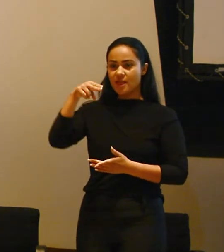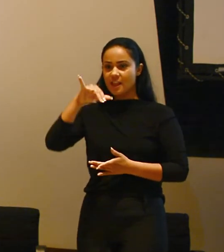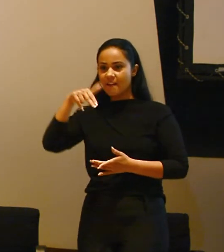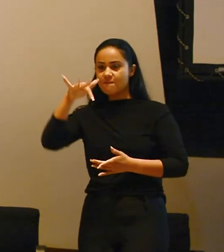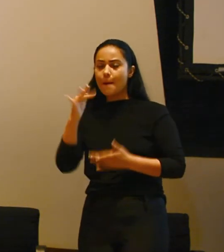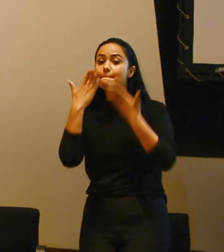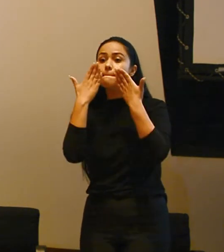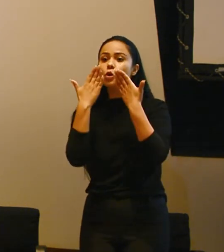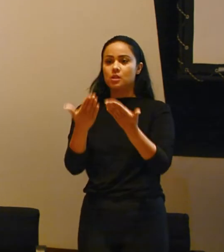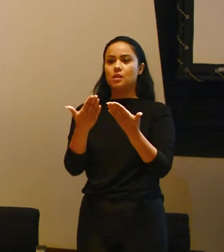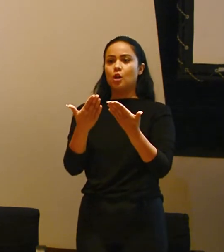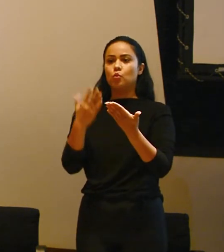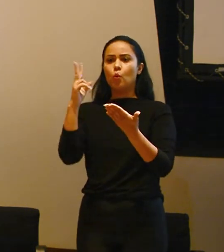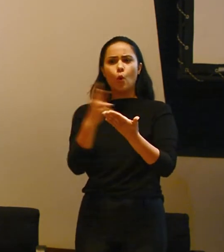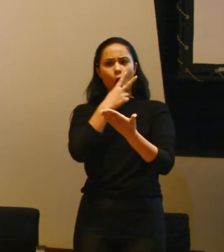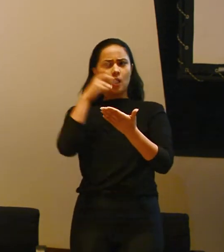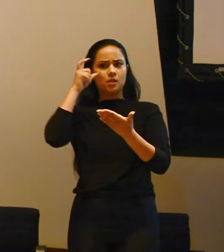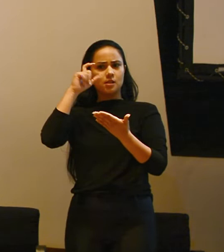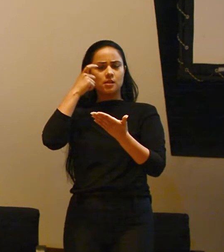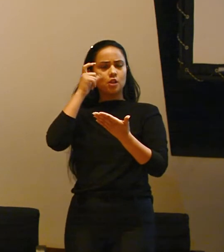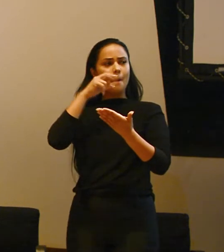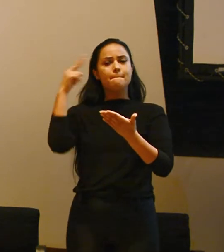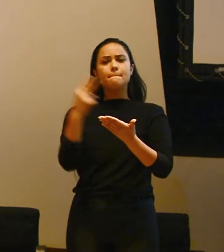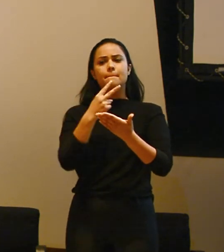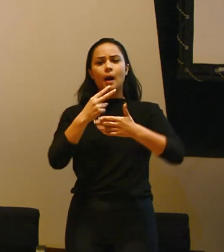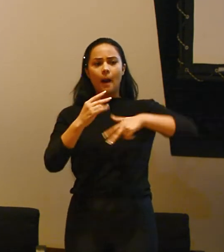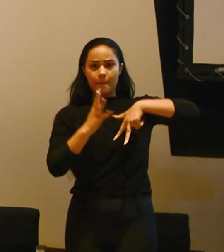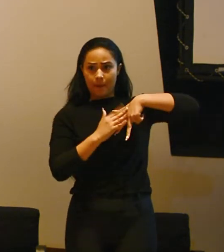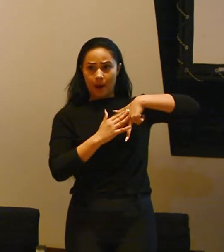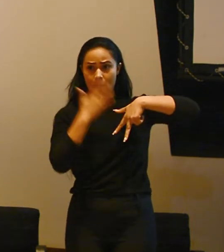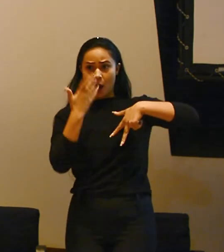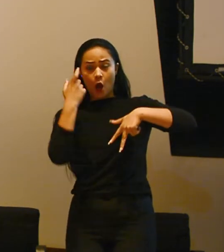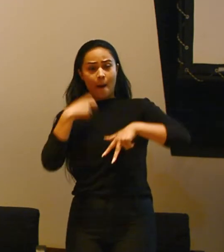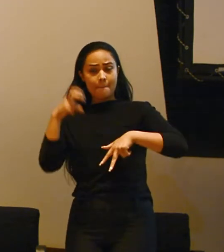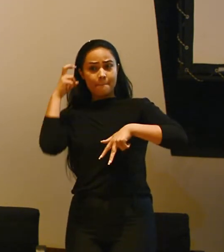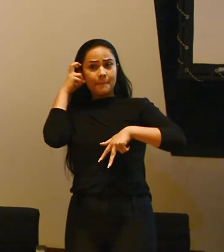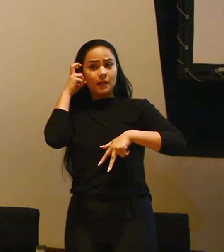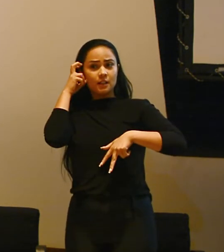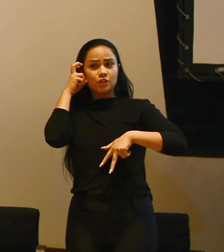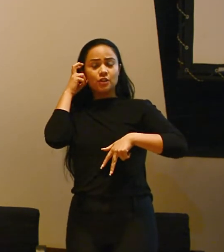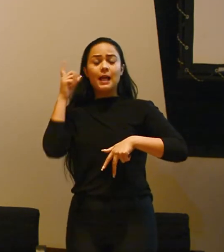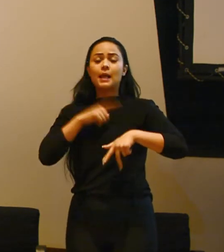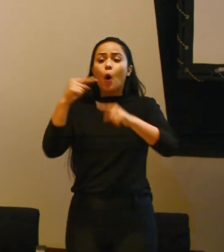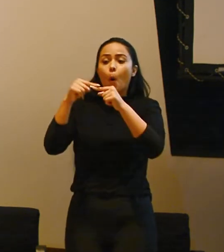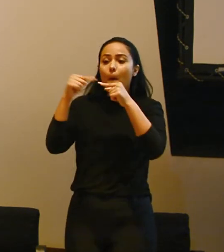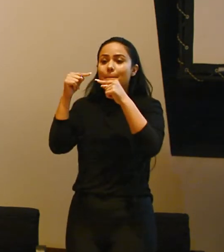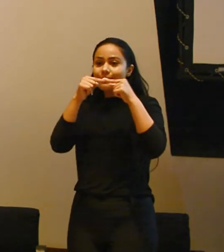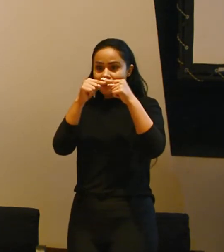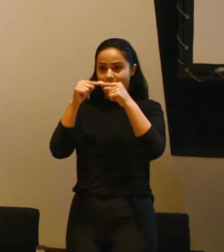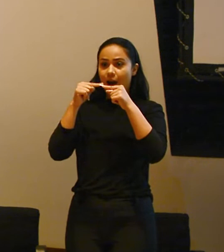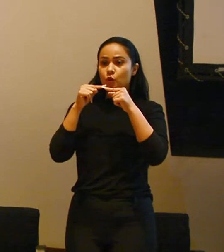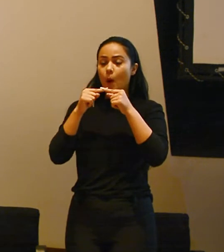mostrando, olha que interessante, olha aqui, ó, que o paciente que era submetido ao implante coclear, combinado